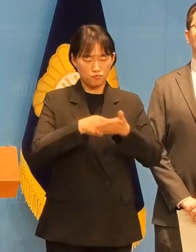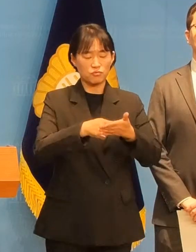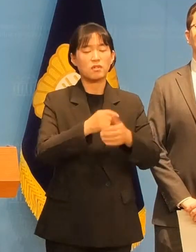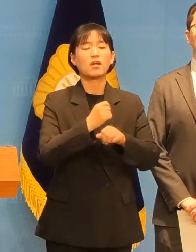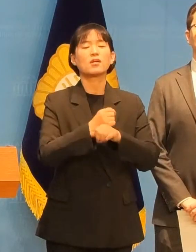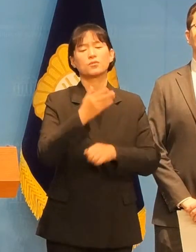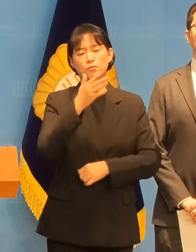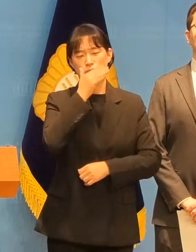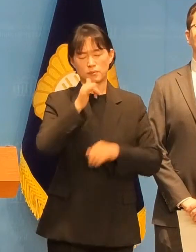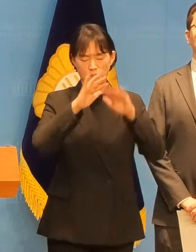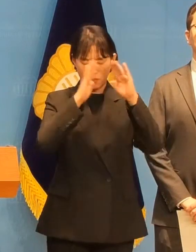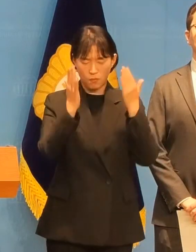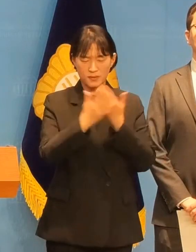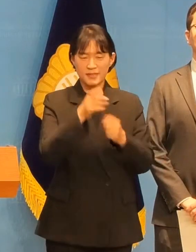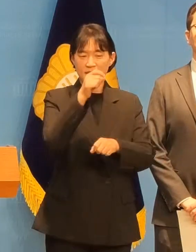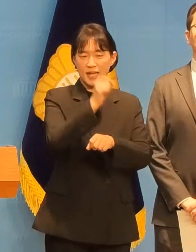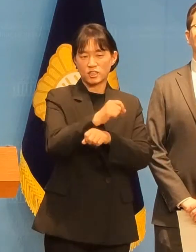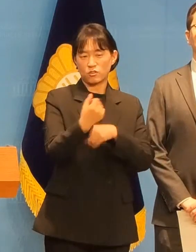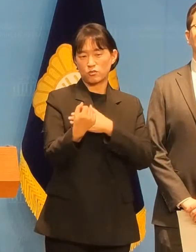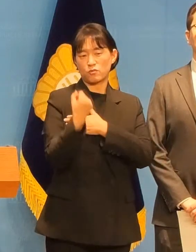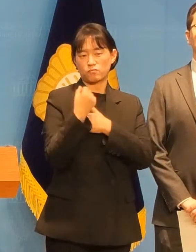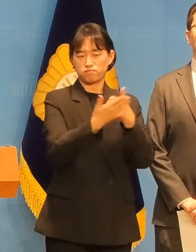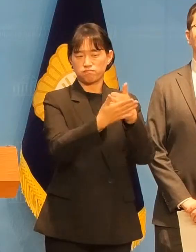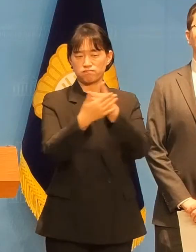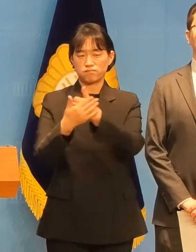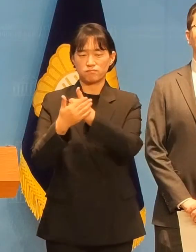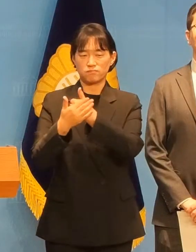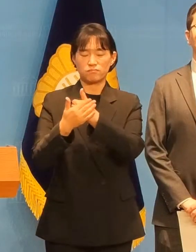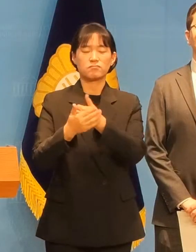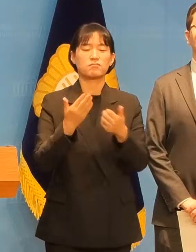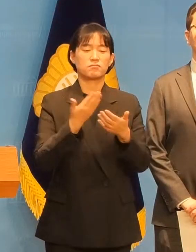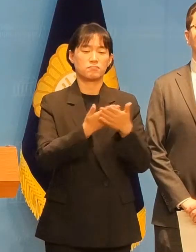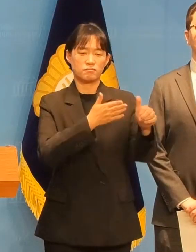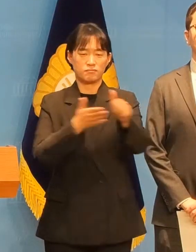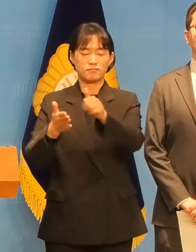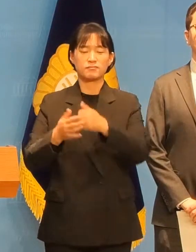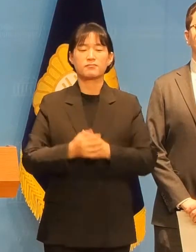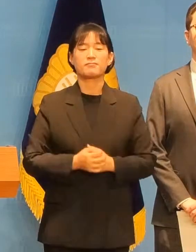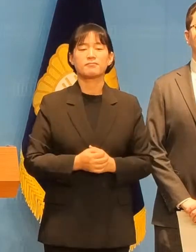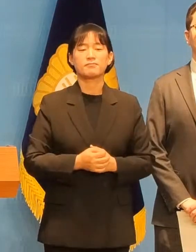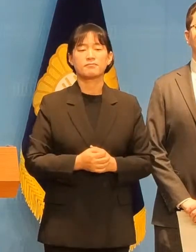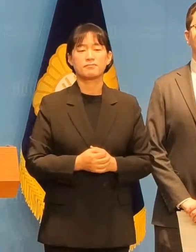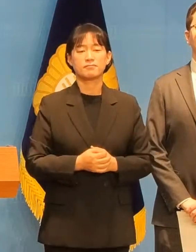있도록 모든 행정력을 동원해 주시기를 부탁드립니다.